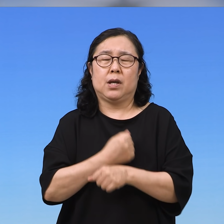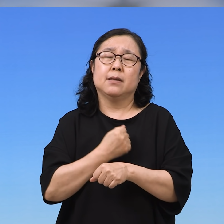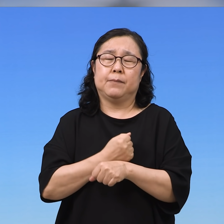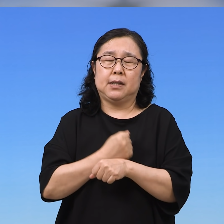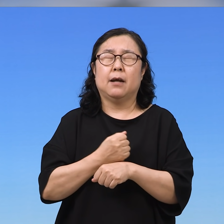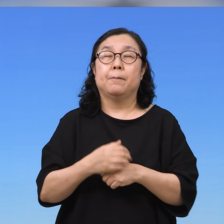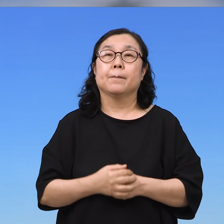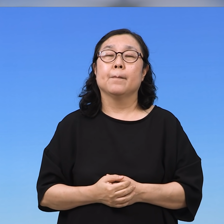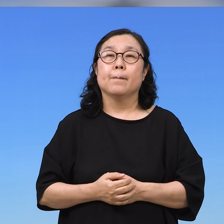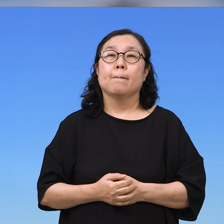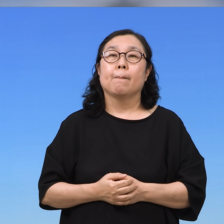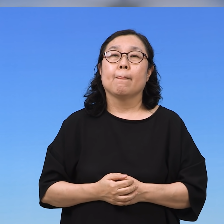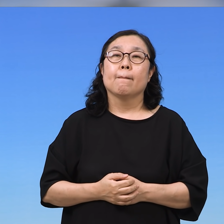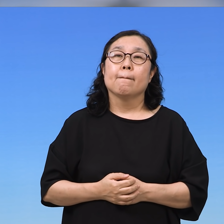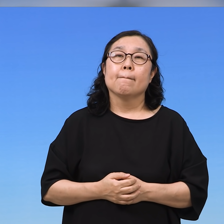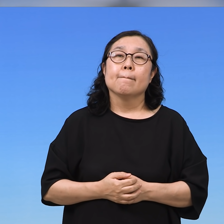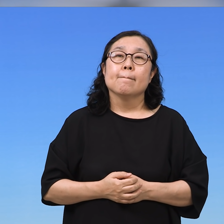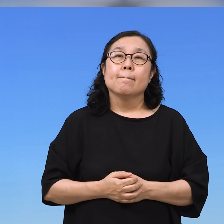행복했습니다.